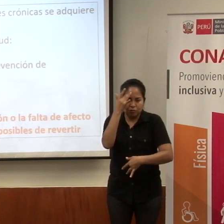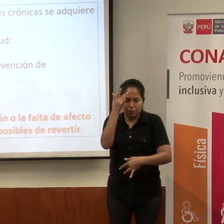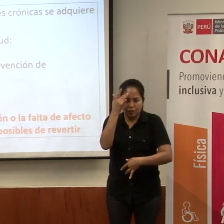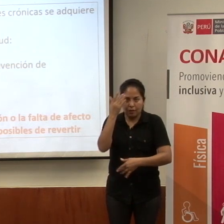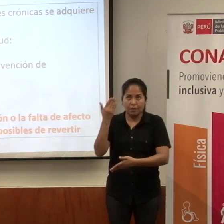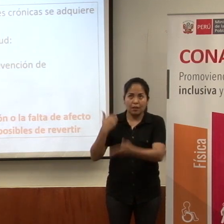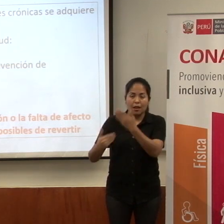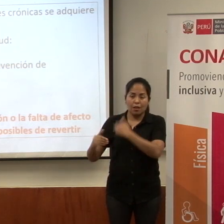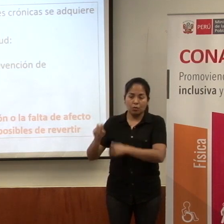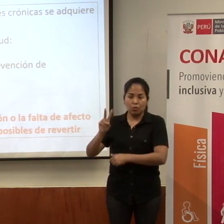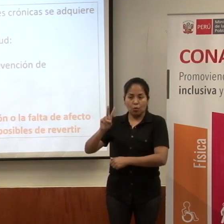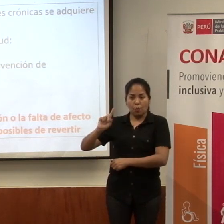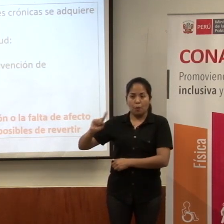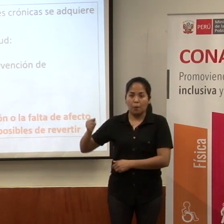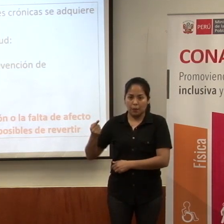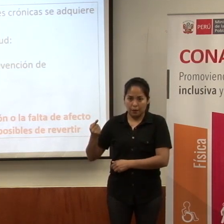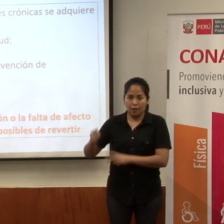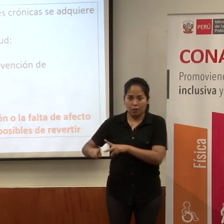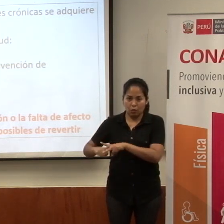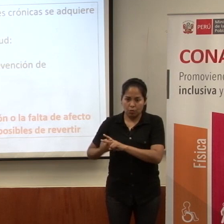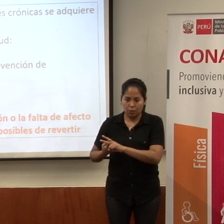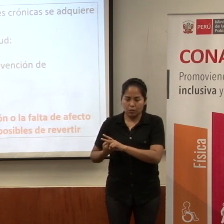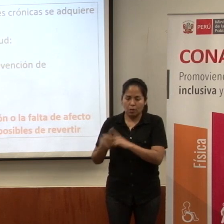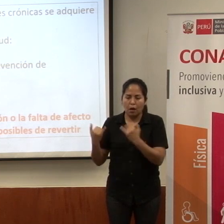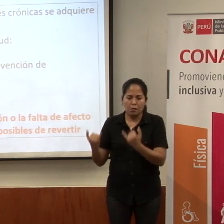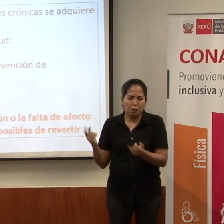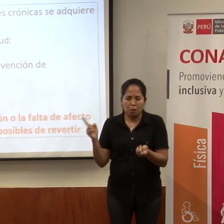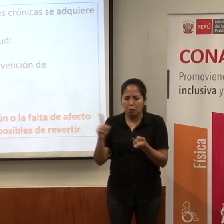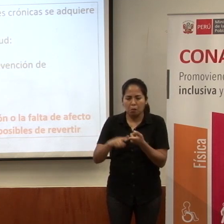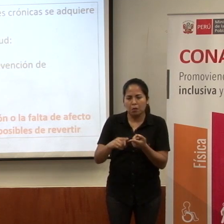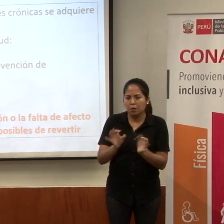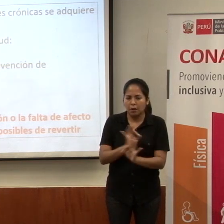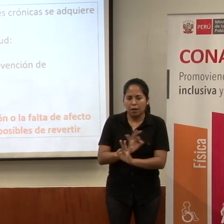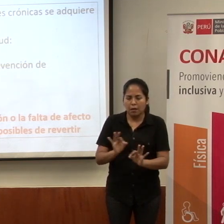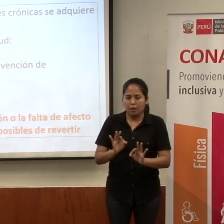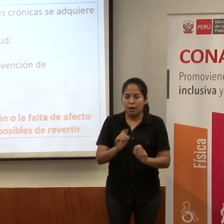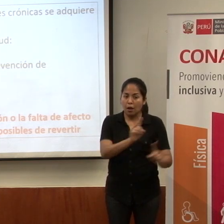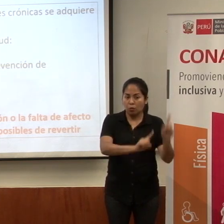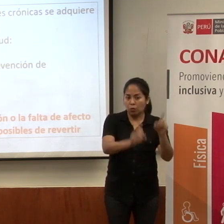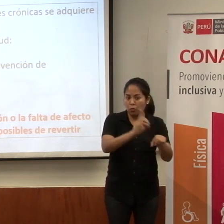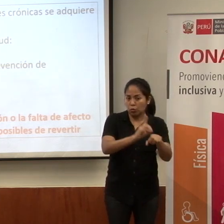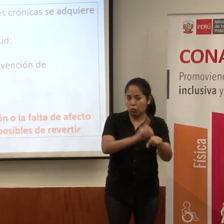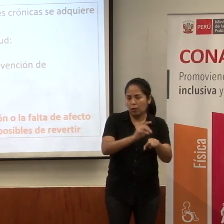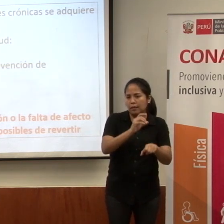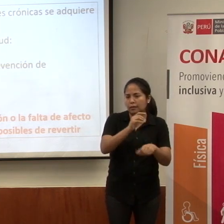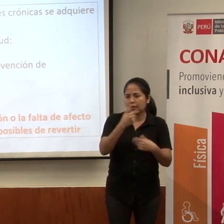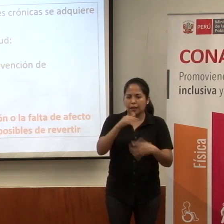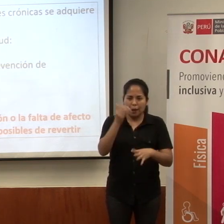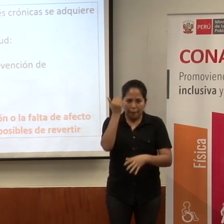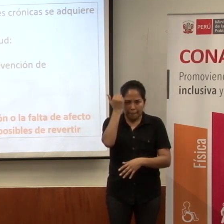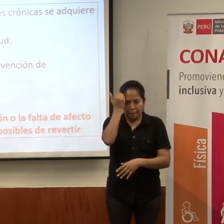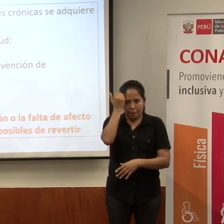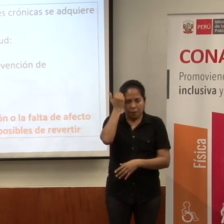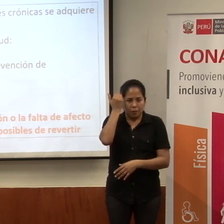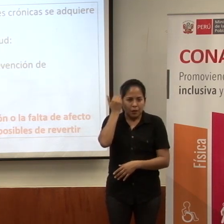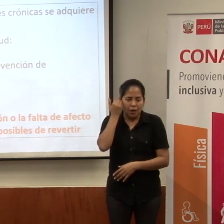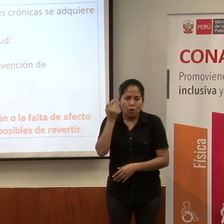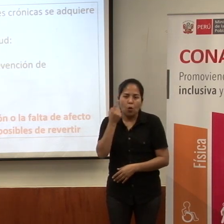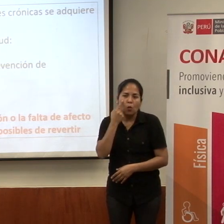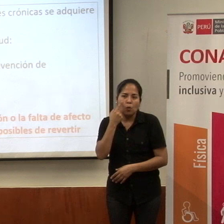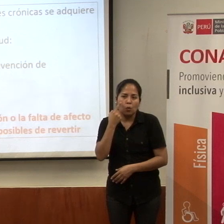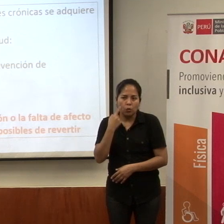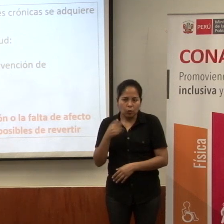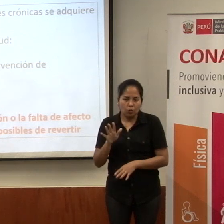año 2000 tuvimos el último caso. Y eso es, los que somos pediatras viejos y hemos estado por el Hospital del Niño,